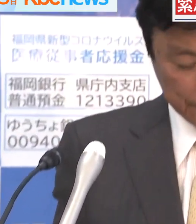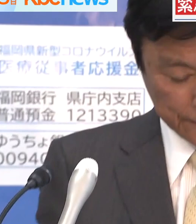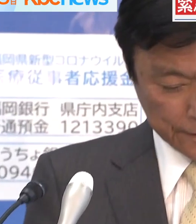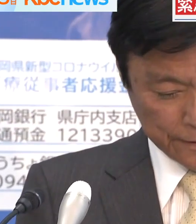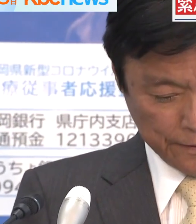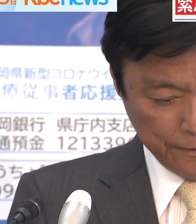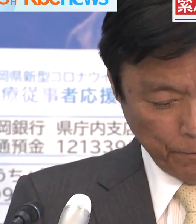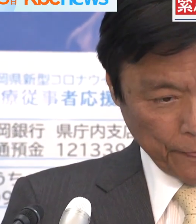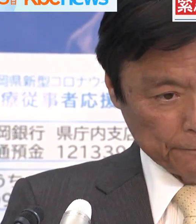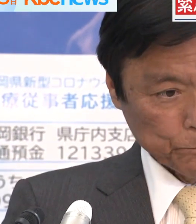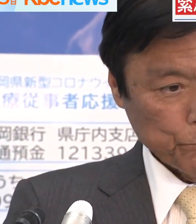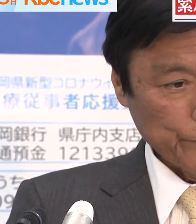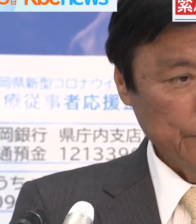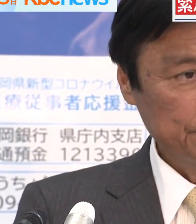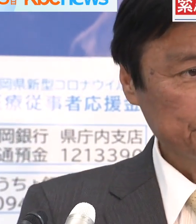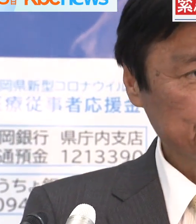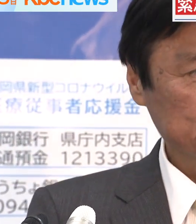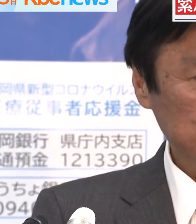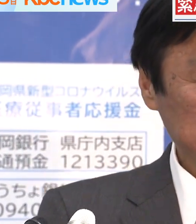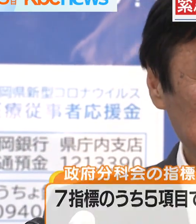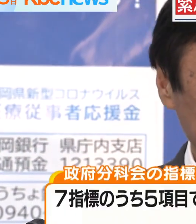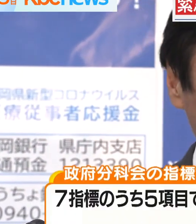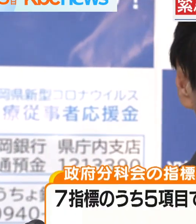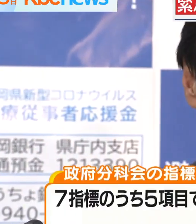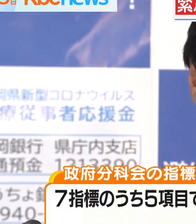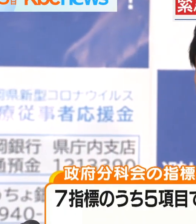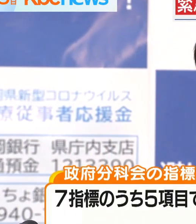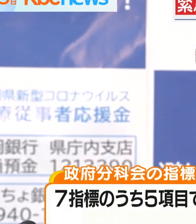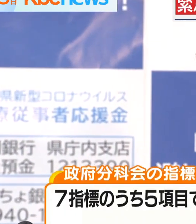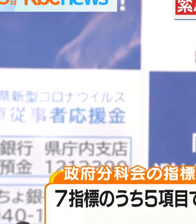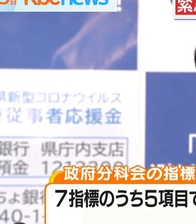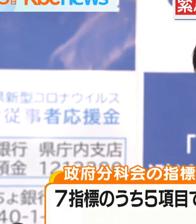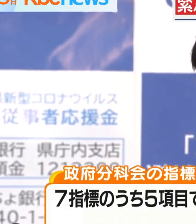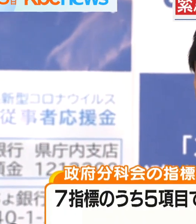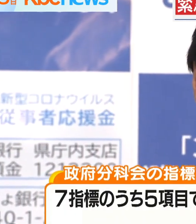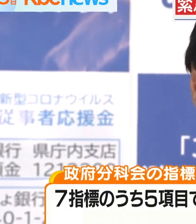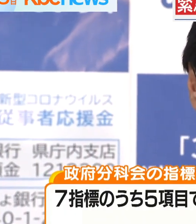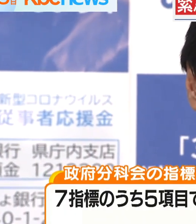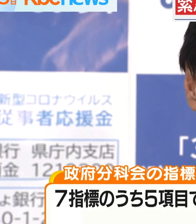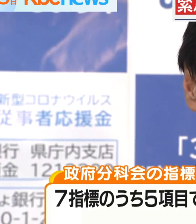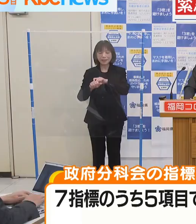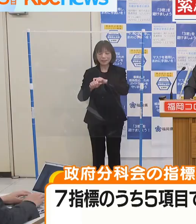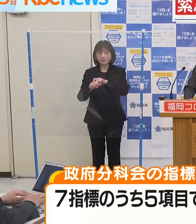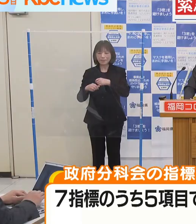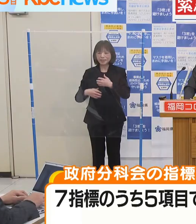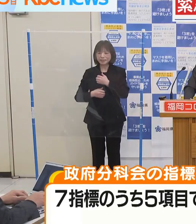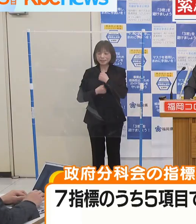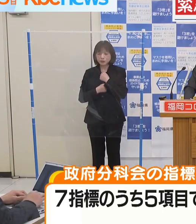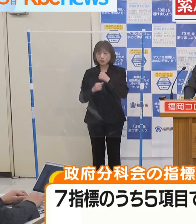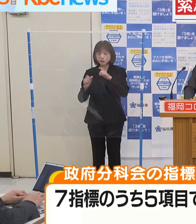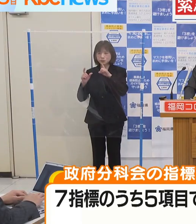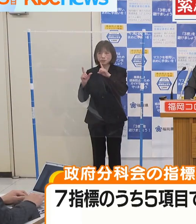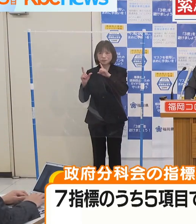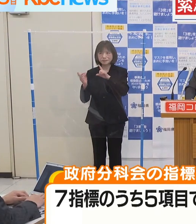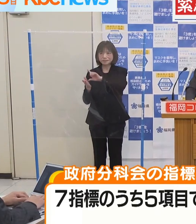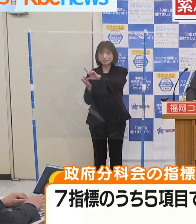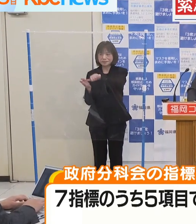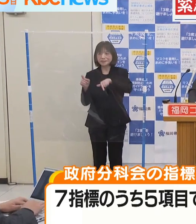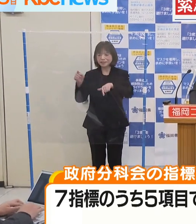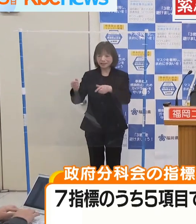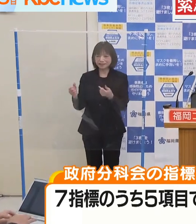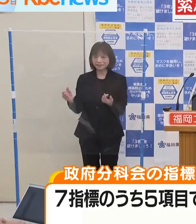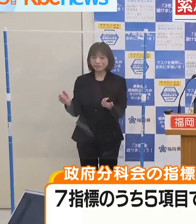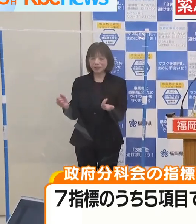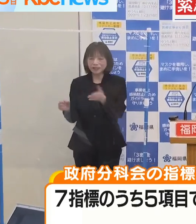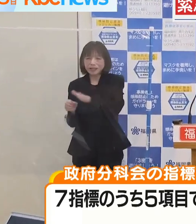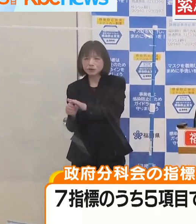と11日時点で政府の分科会が緊急事態宣言レベルのステージ4と判断するための7つの指標